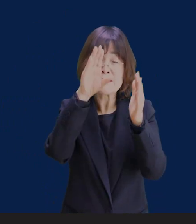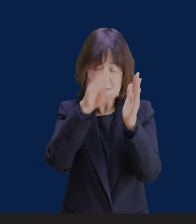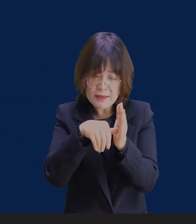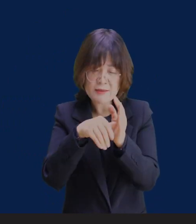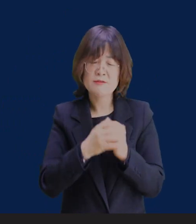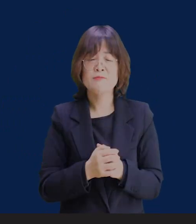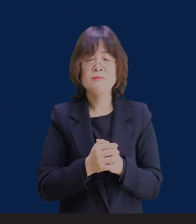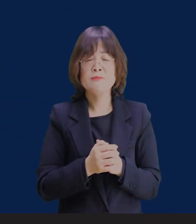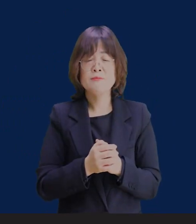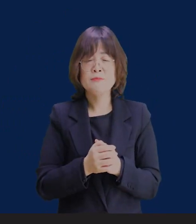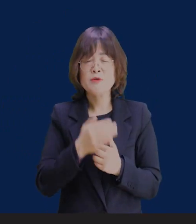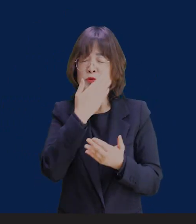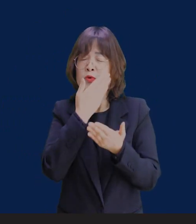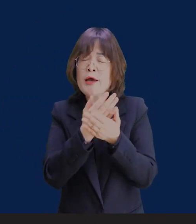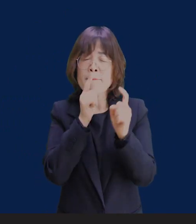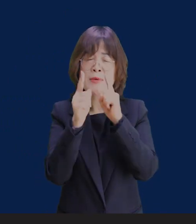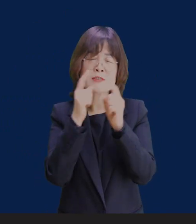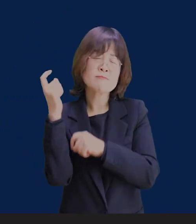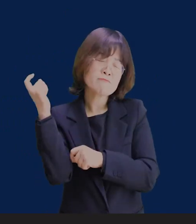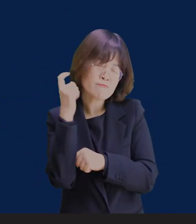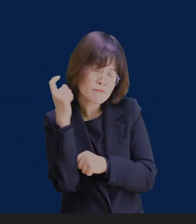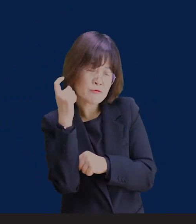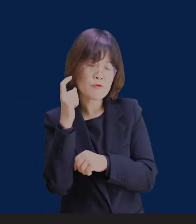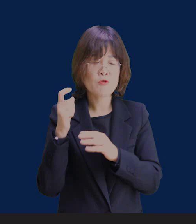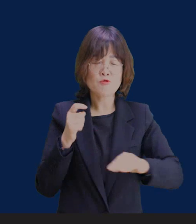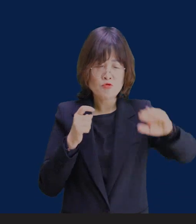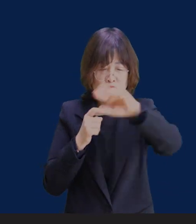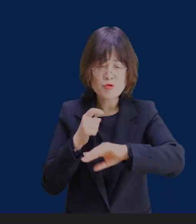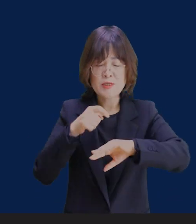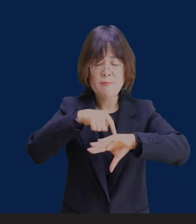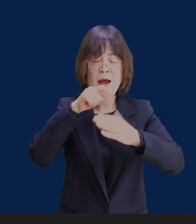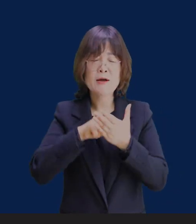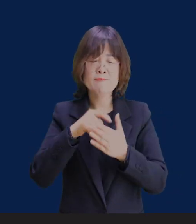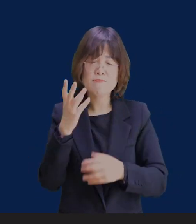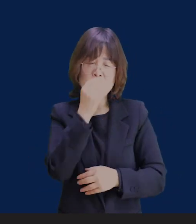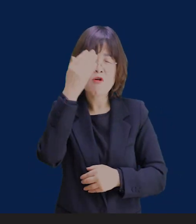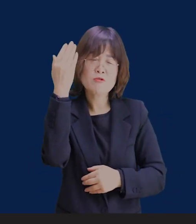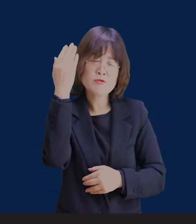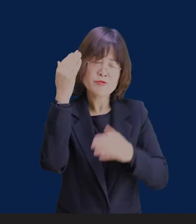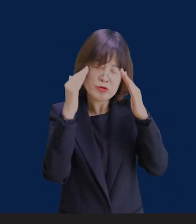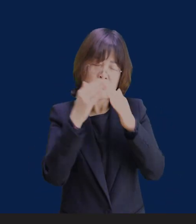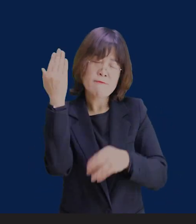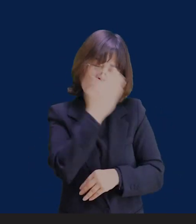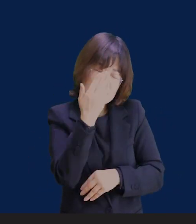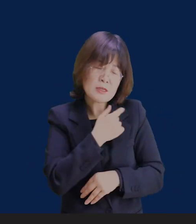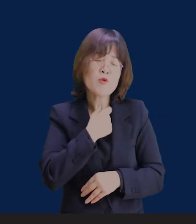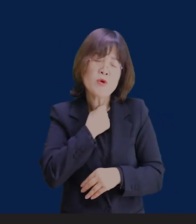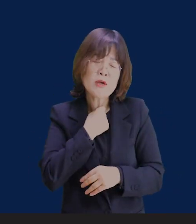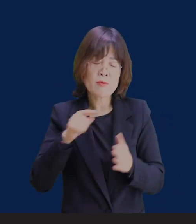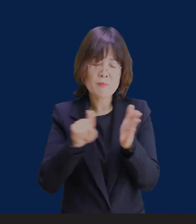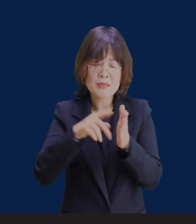하신 그때에 귀한 말씀을 통하여 우리의 성전을 다시금 천결케